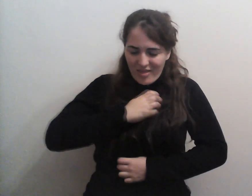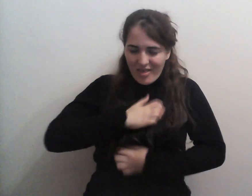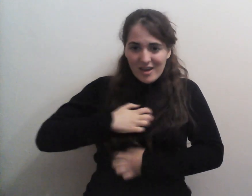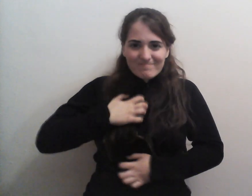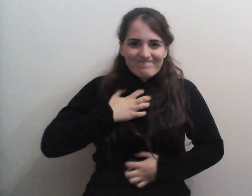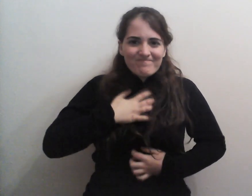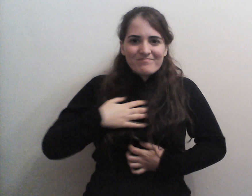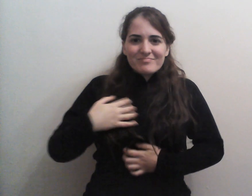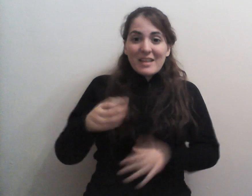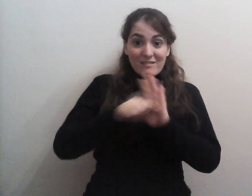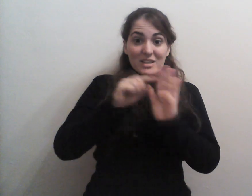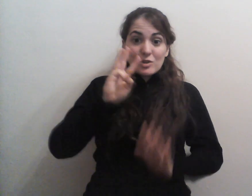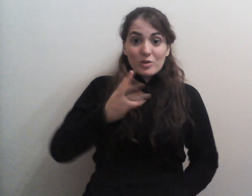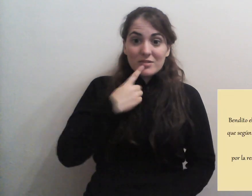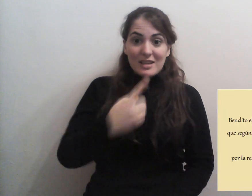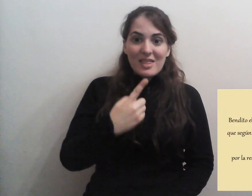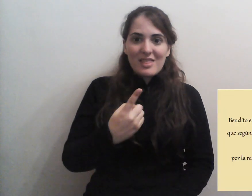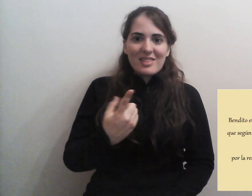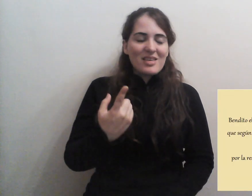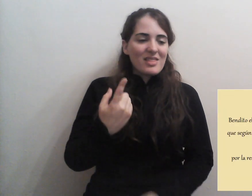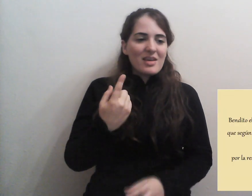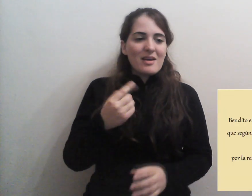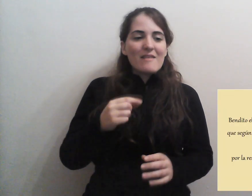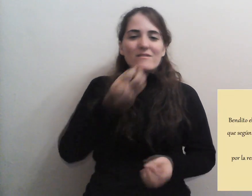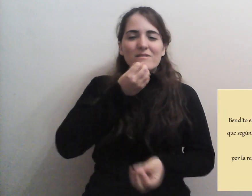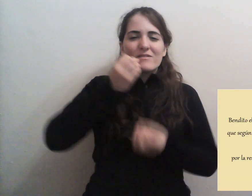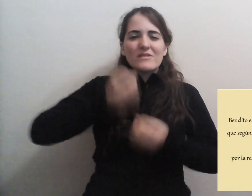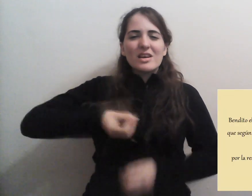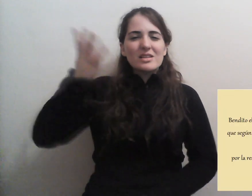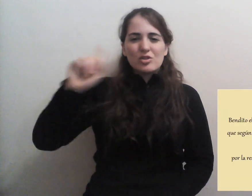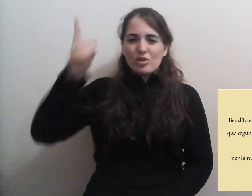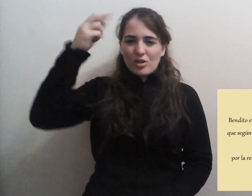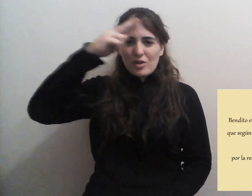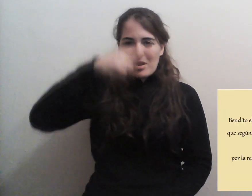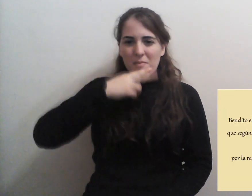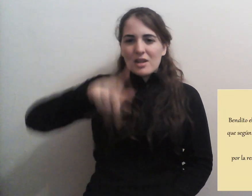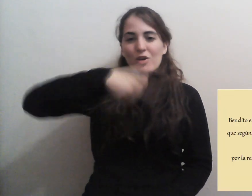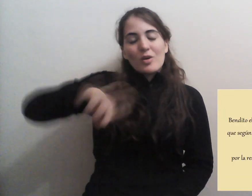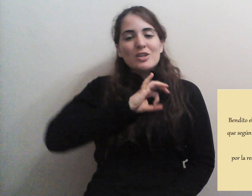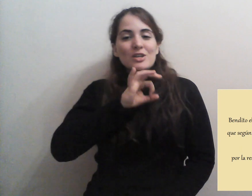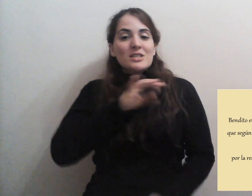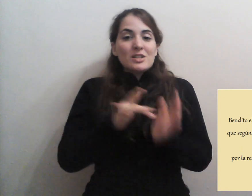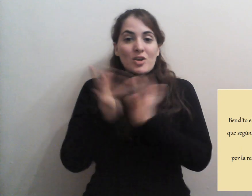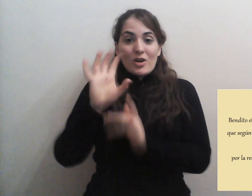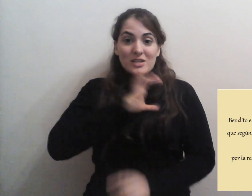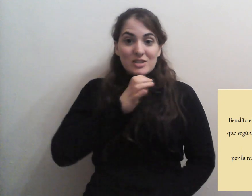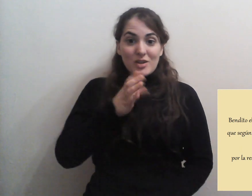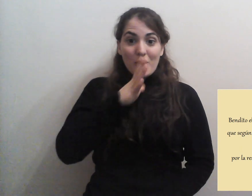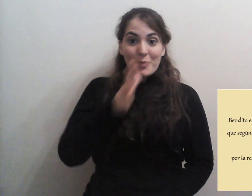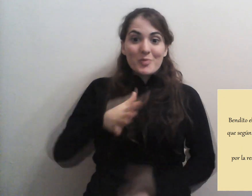3: bendito Dios y Padre de nuestro Señor Jesucristo, que según su grande misericordia nos hizo renacer para